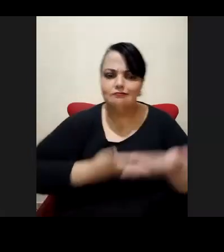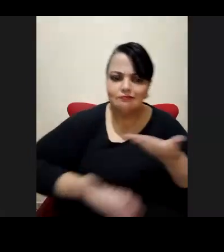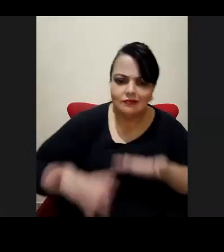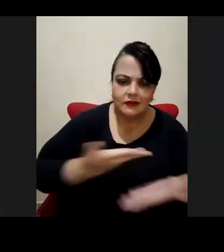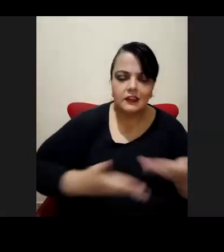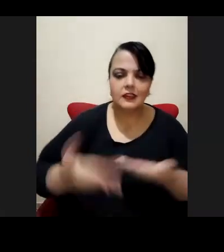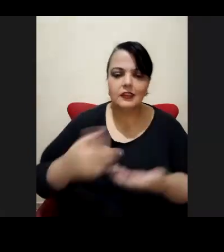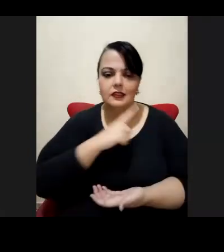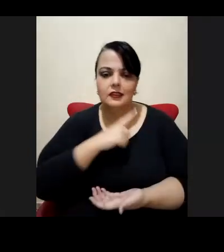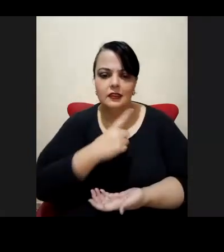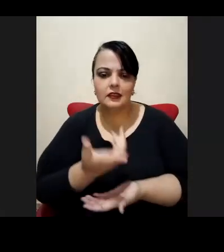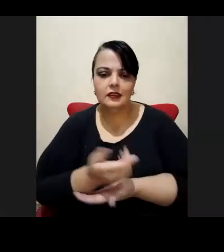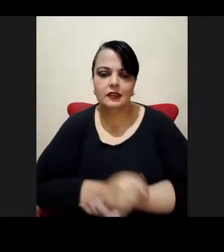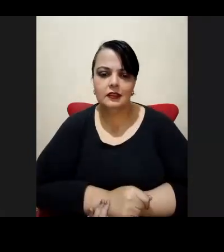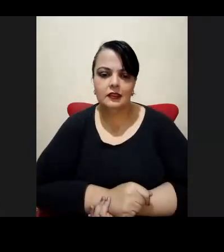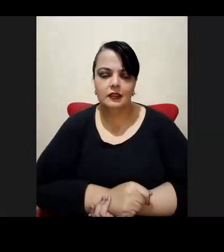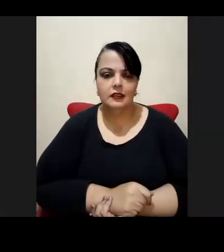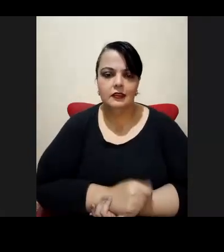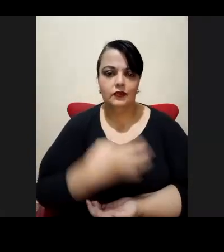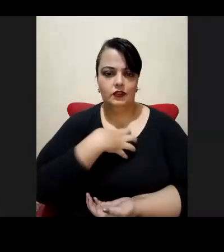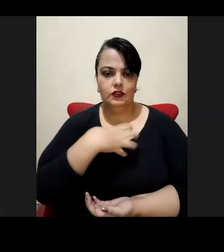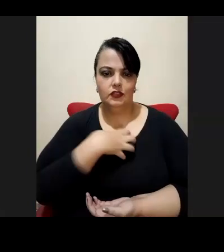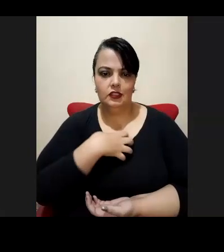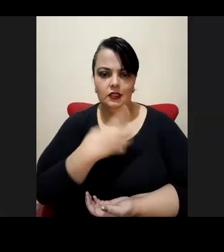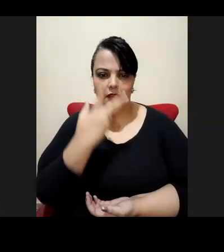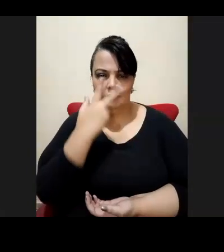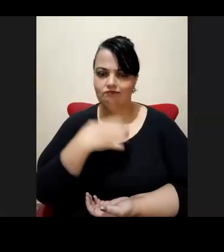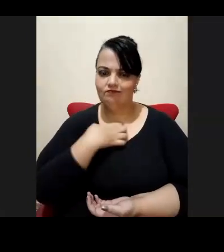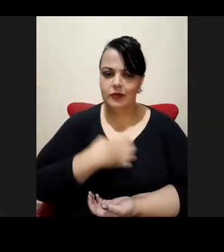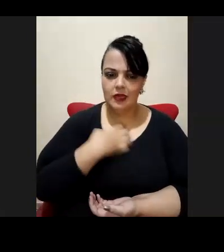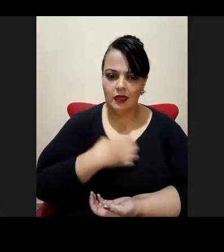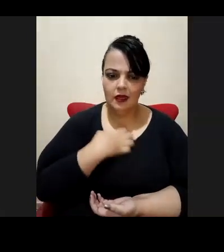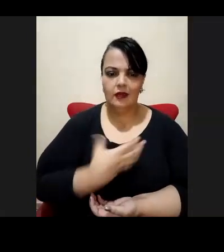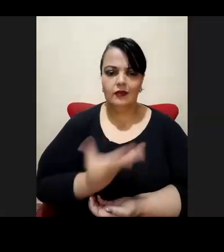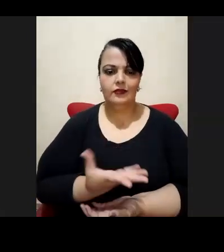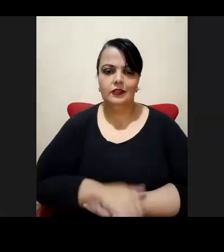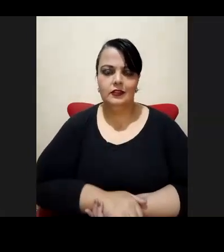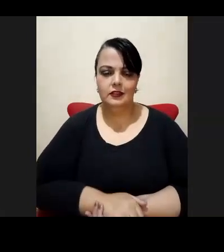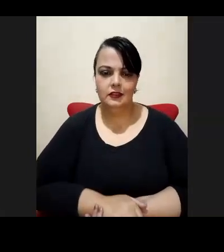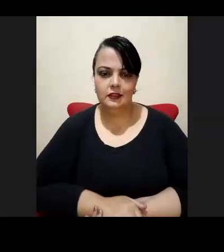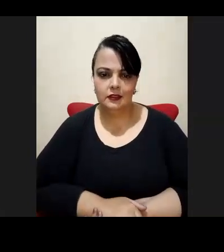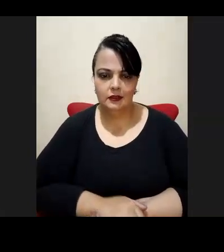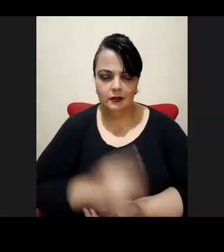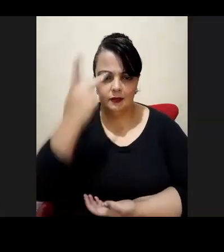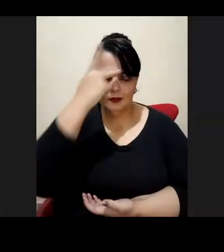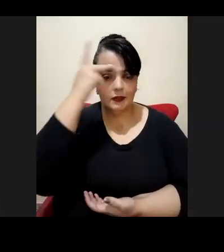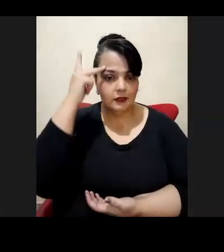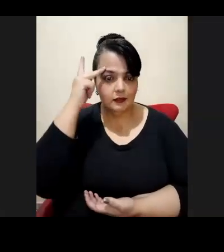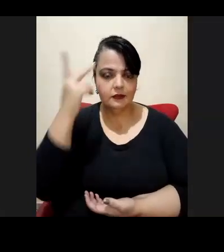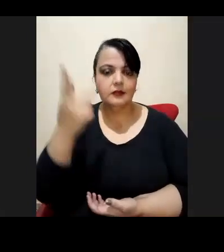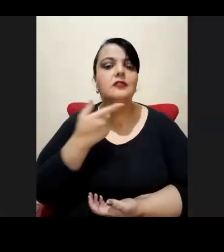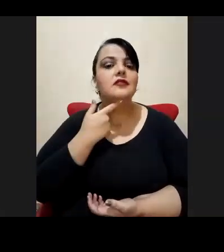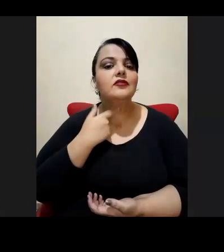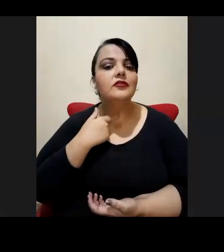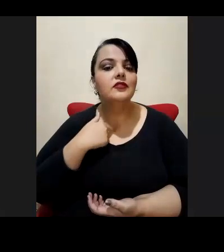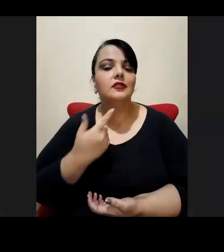acompanhada de algum grau de rancor em relação àquele aquele que ele gostaria de ser,